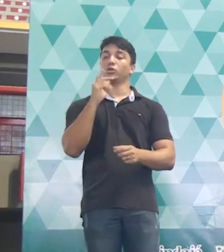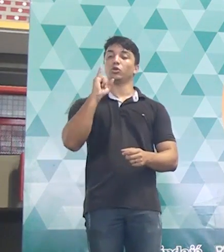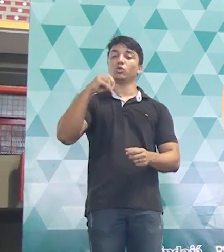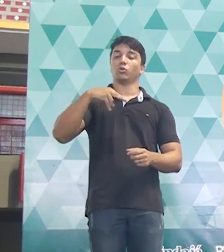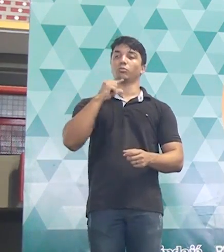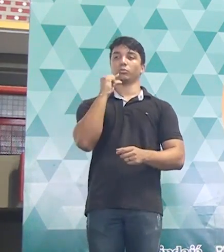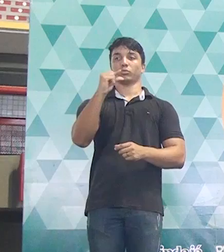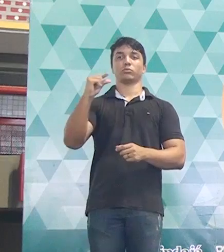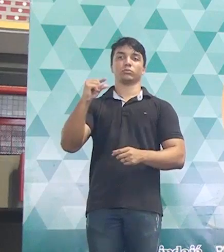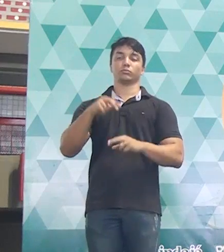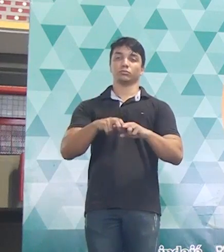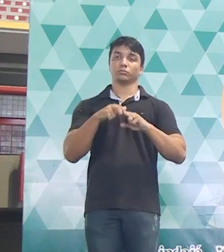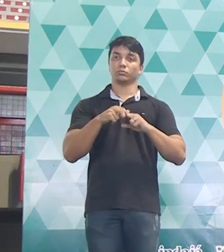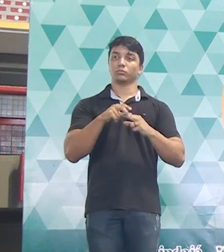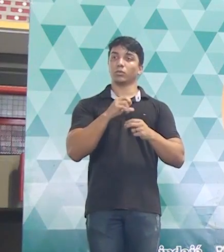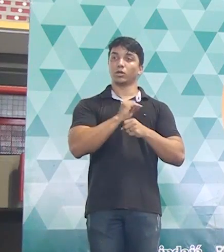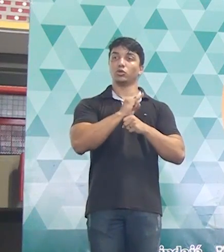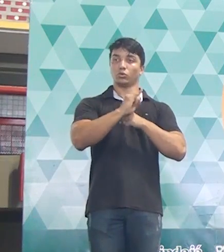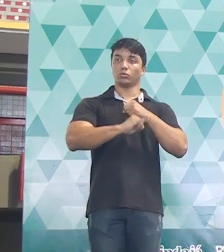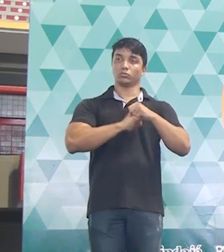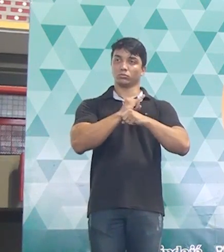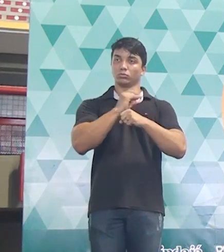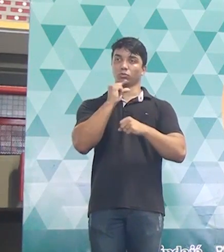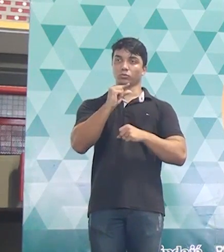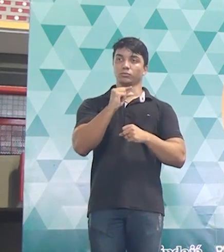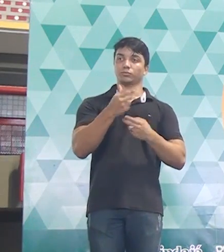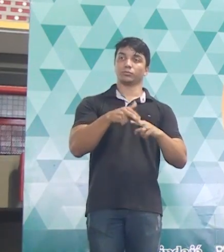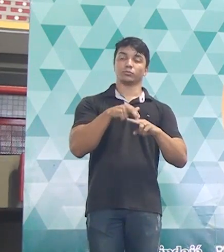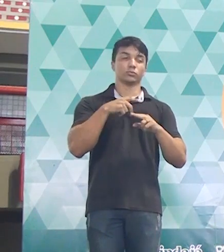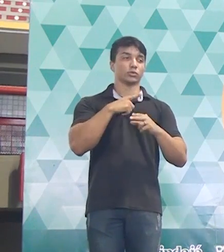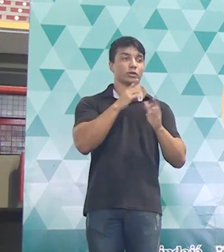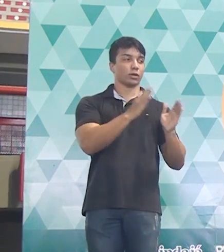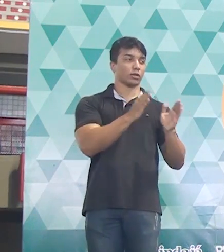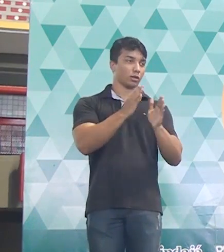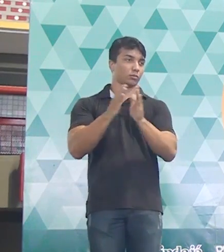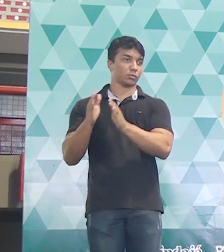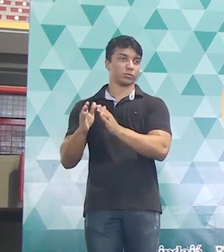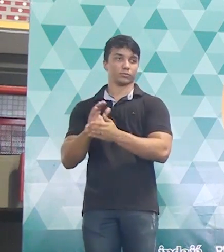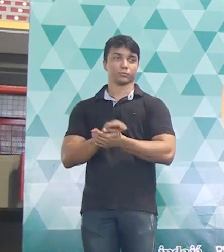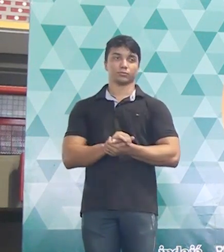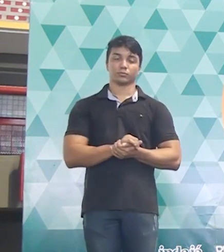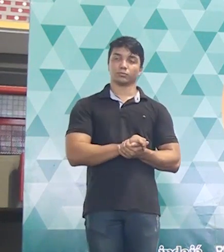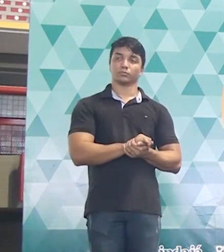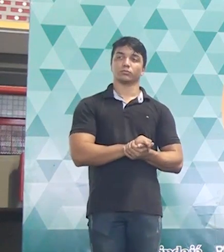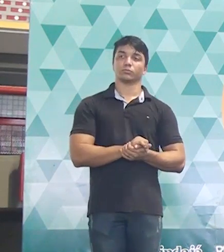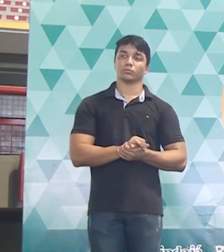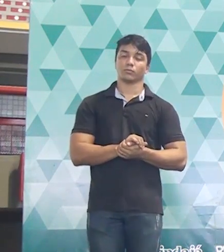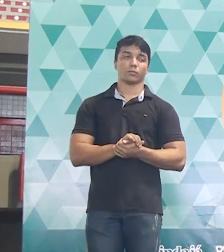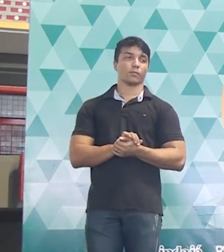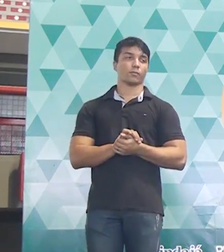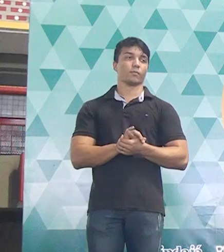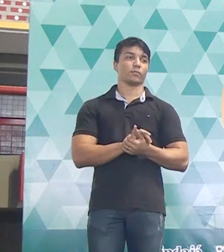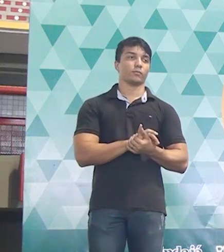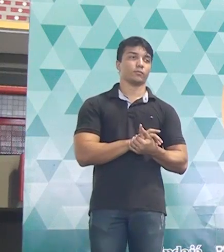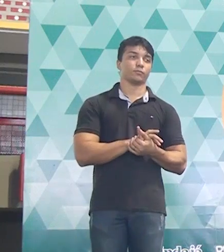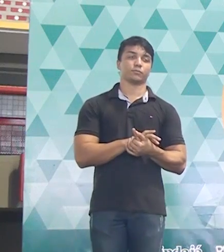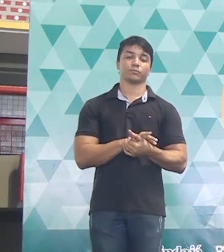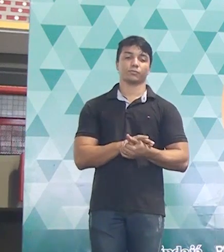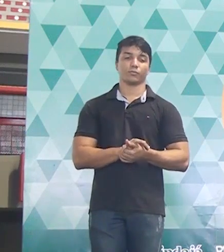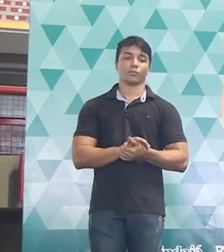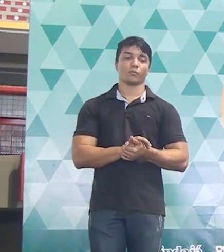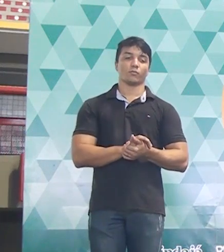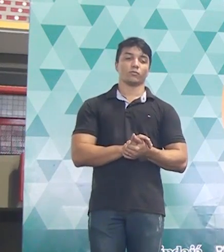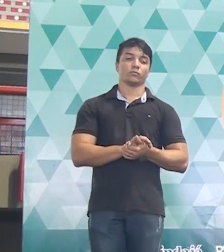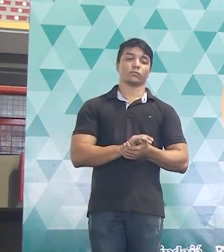íons. Portanto, a ionização se dá por etapas e a primeira etapa é a mais importante. Portanto, a resposta correta para essa